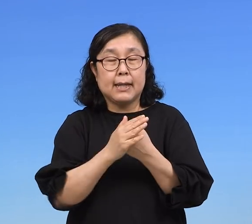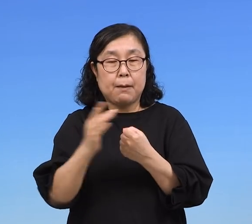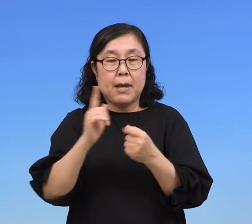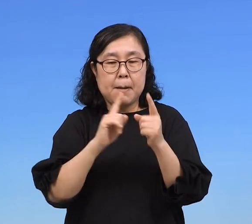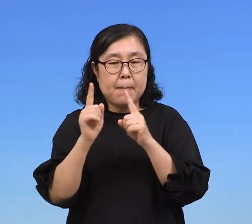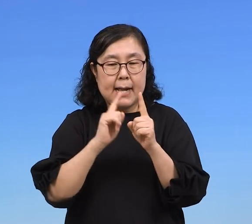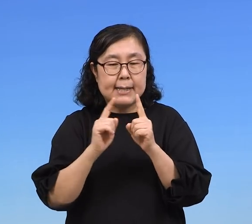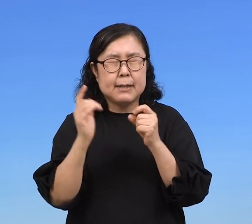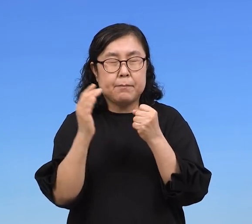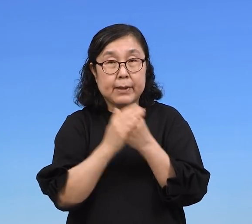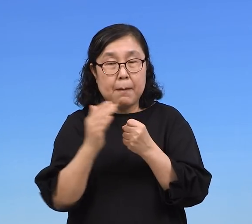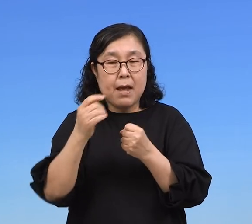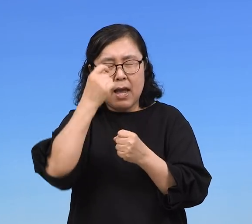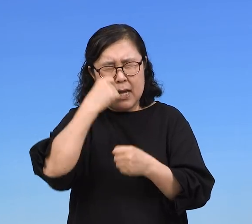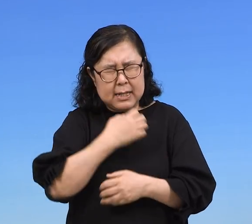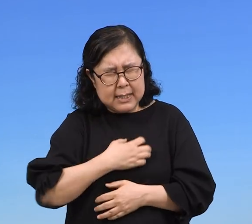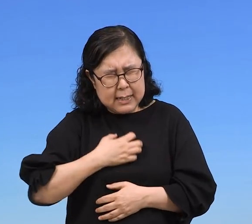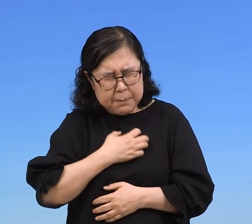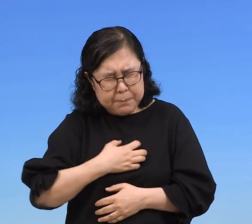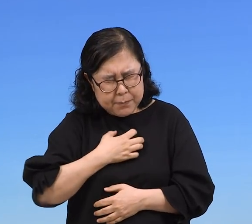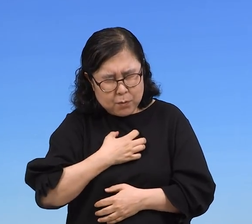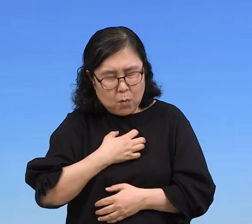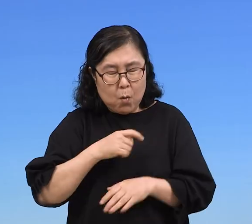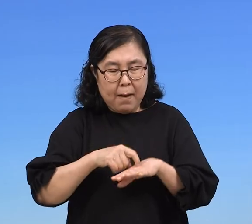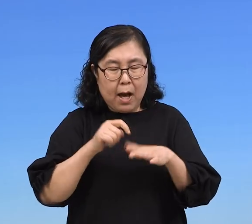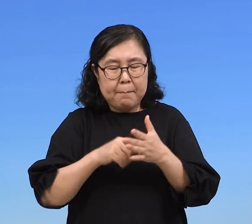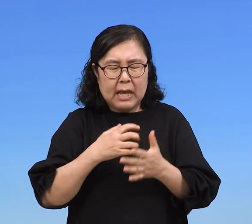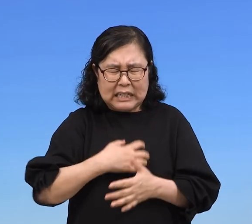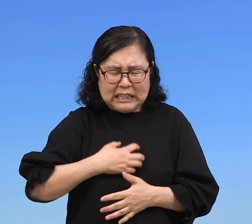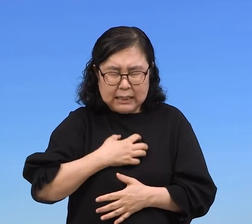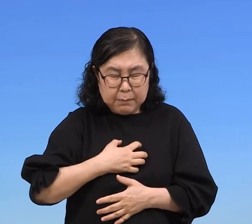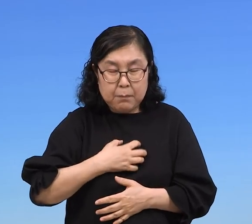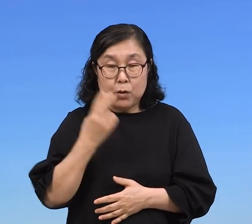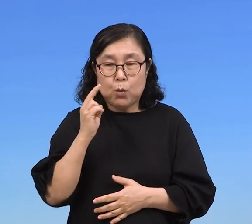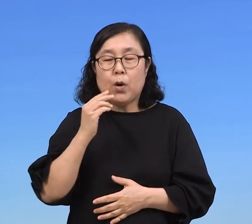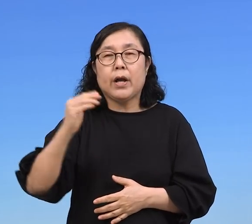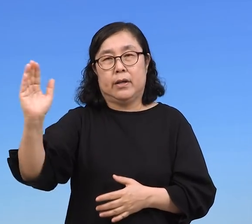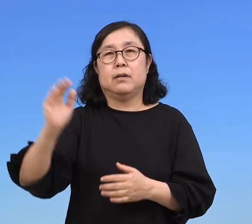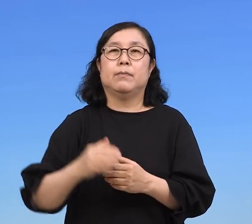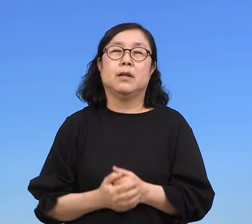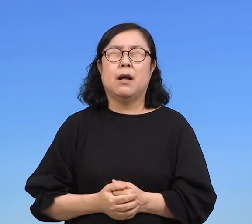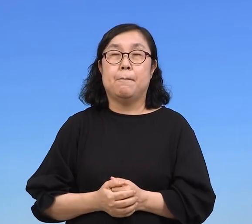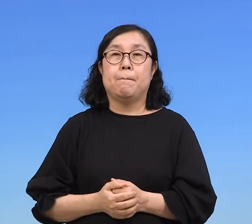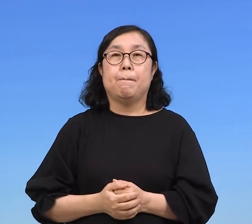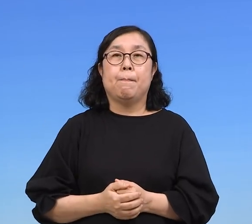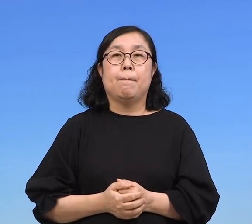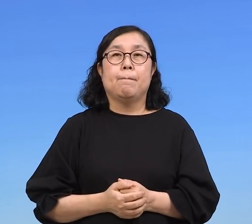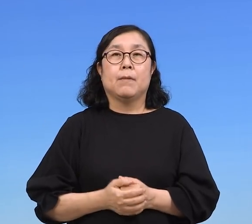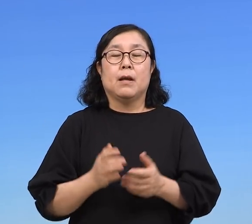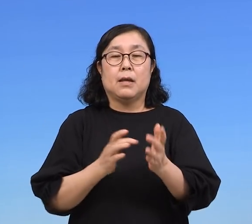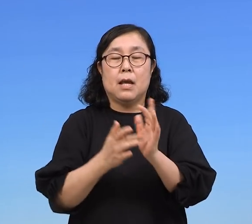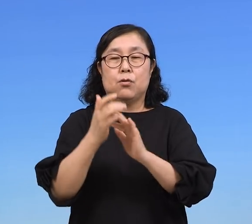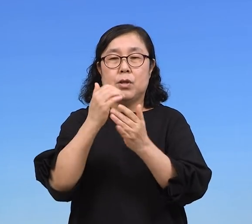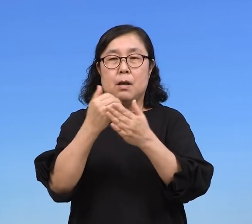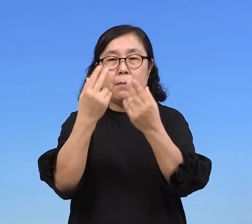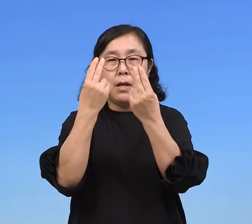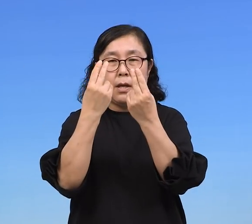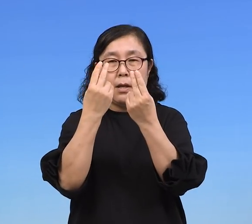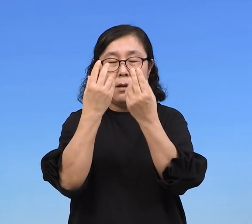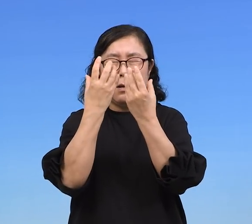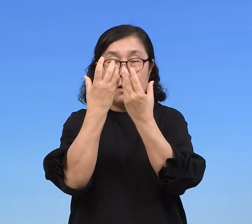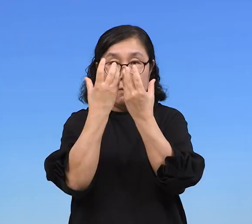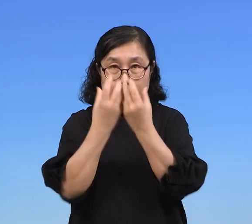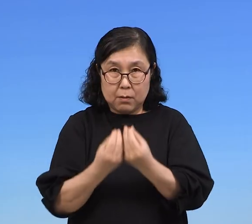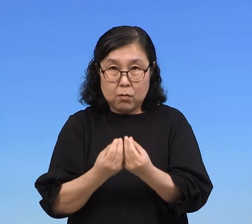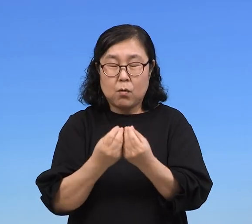말씀으로 인하여 슬픈 기색을 띠고 근심하며 가니라. 이게 바로 오늘 본문 19절에서 예수님이